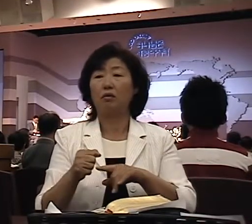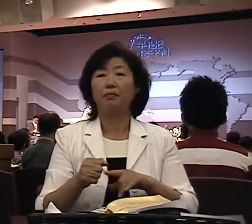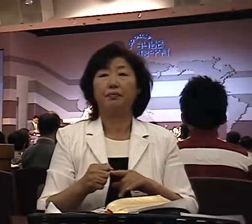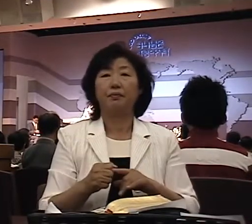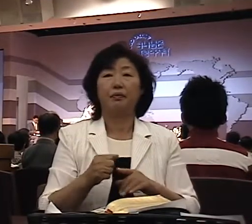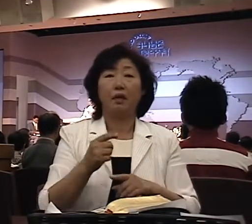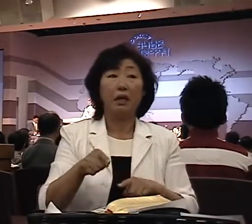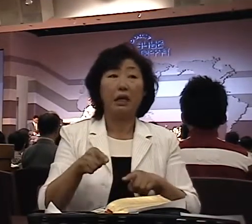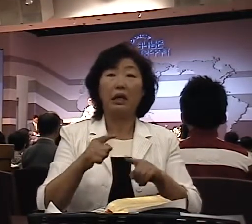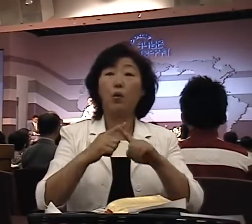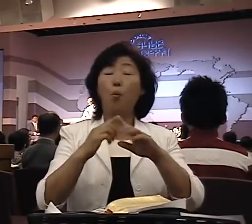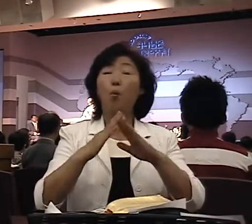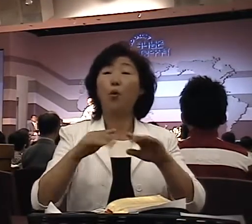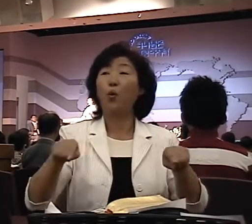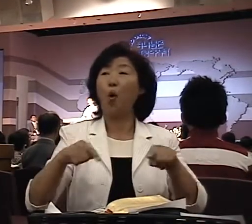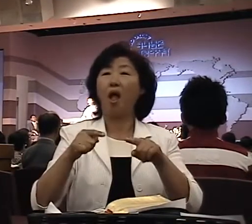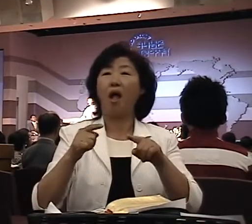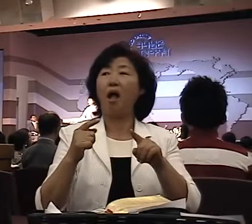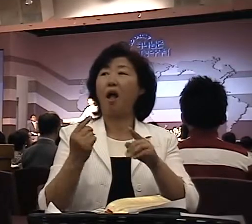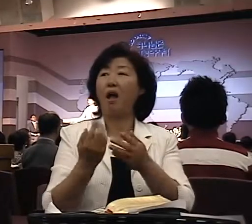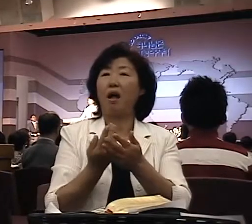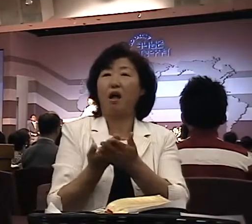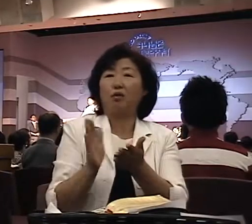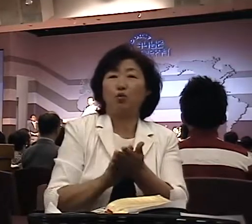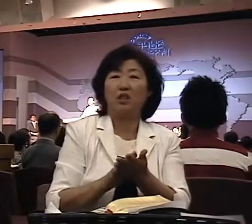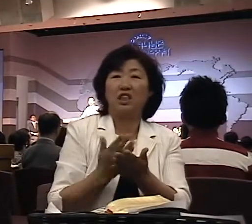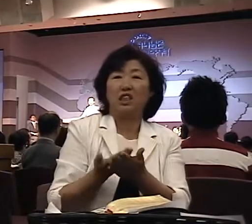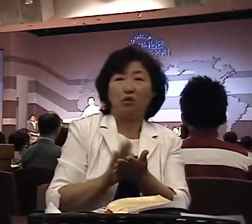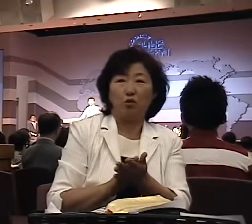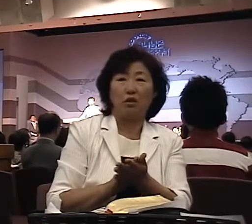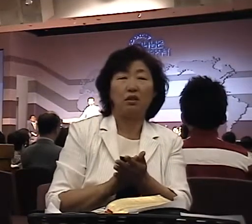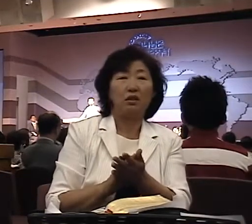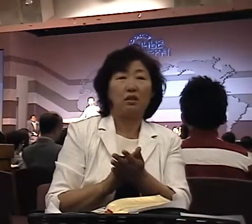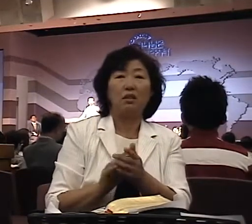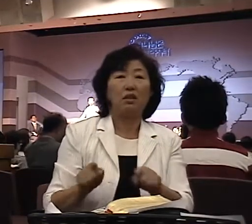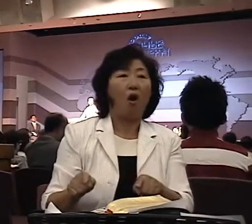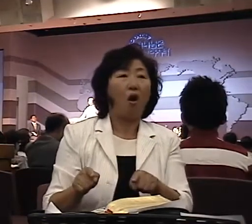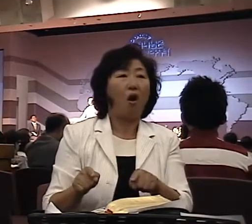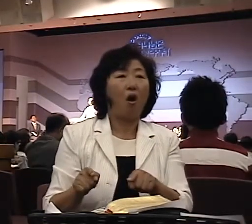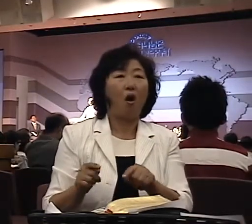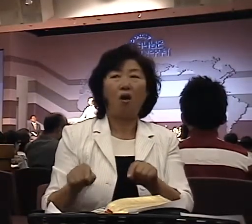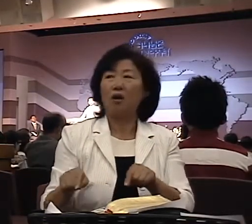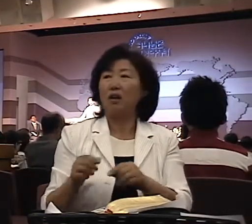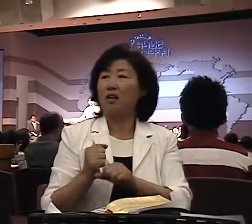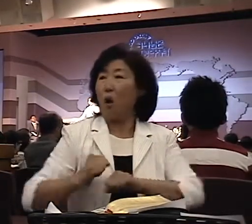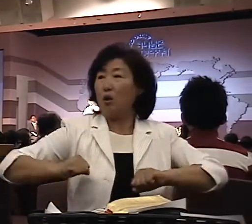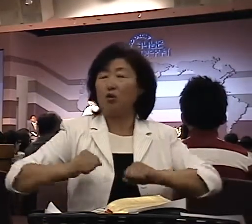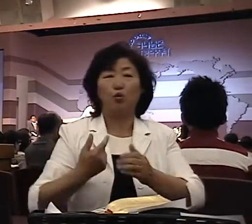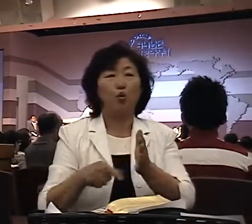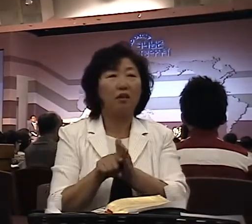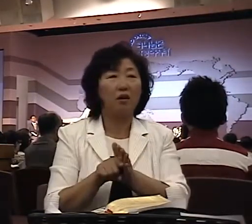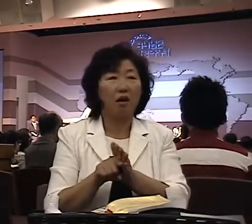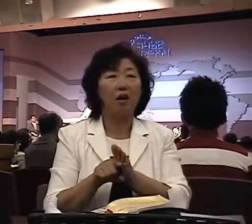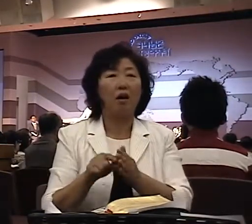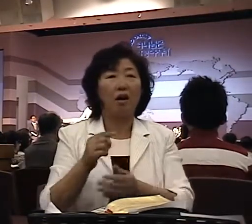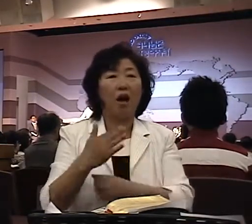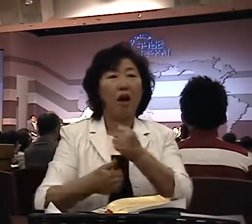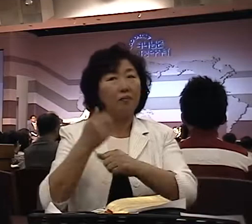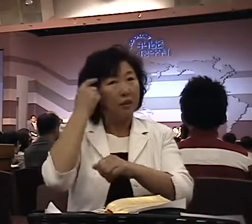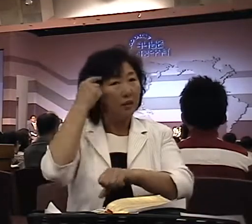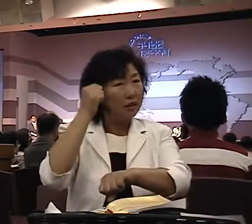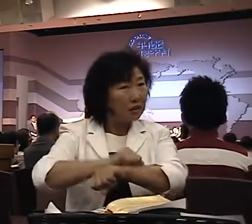허락하셨습니다. 이 대안에 대하여 오랫동안 당내에서 같이 기도하고 하나님의 지혜를, 하나님의